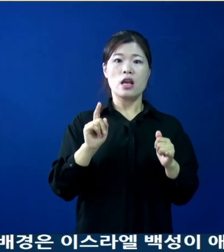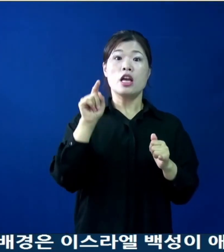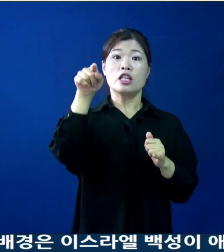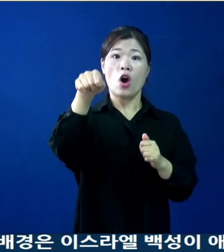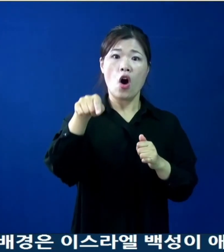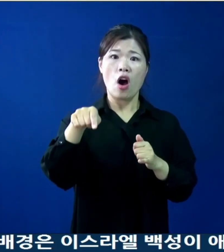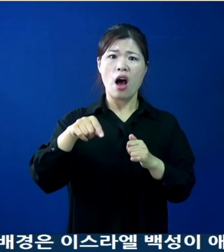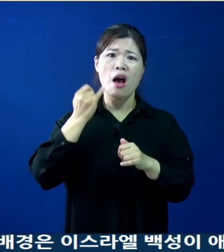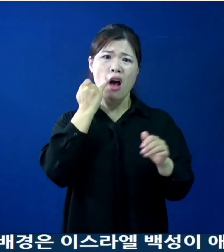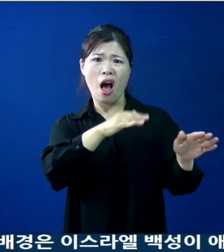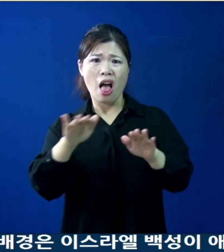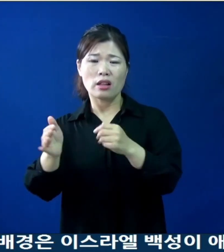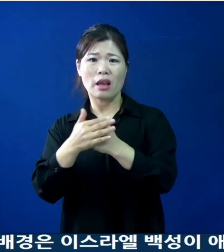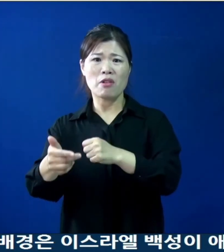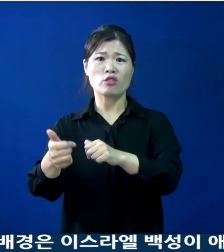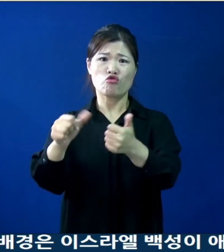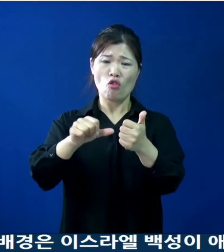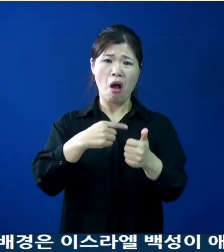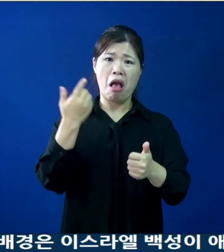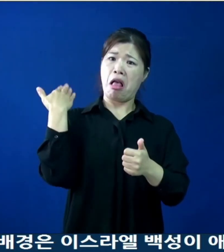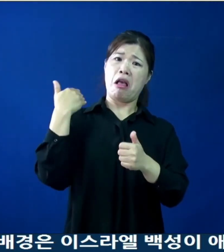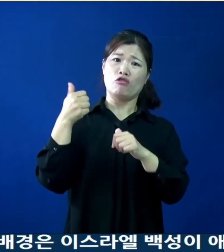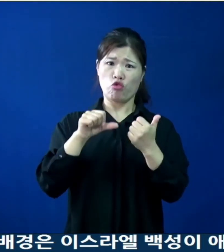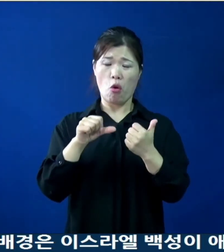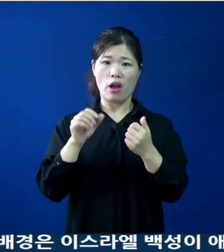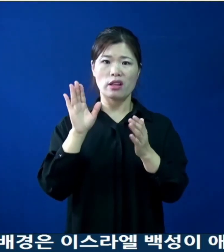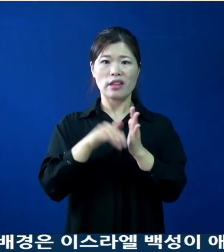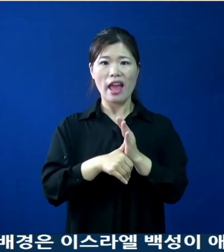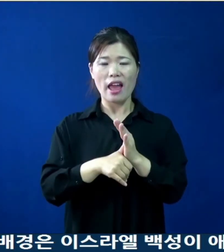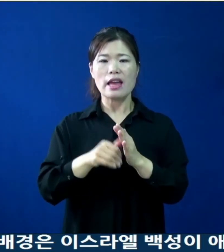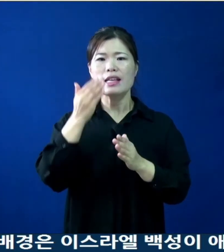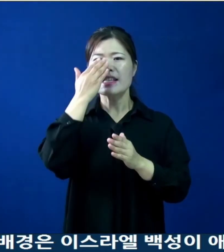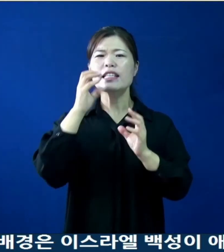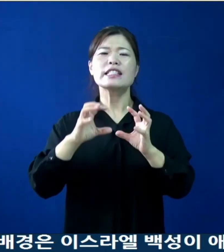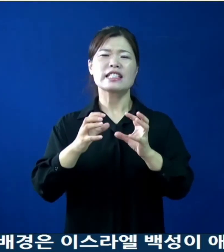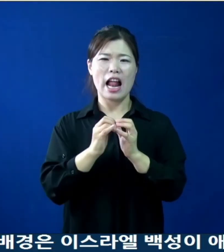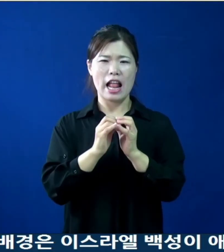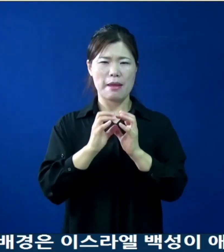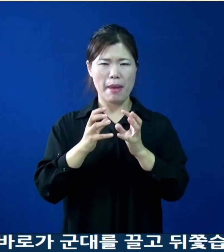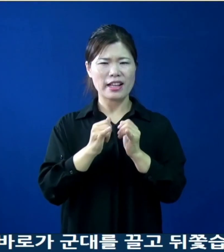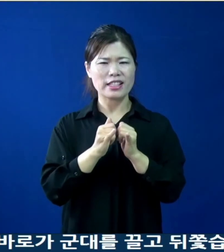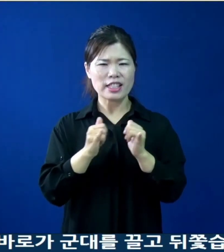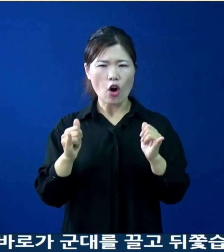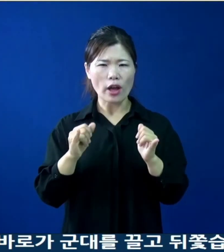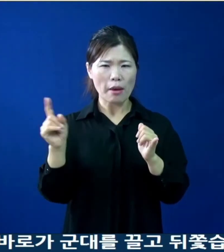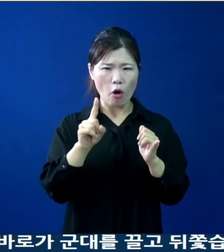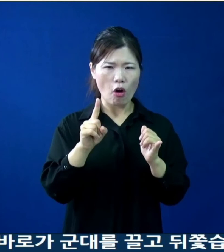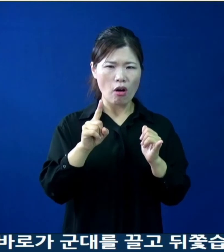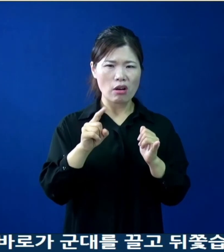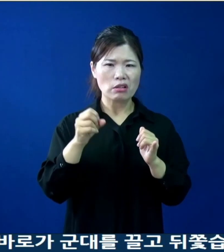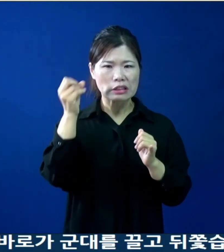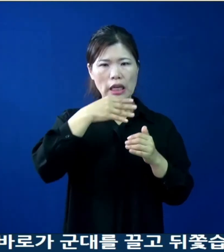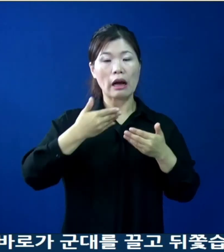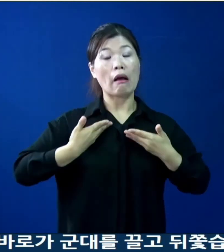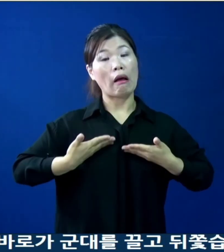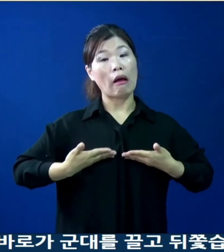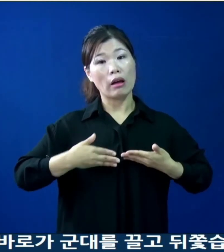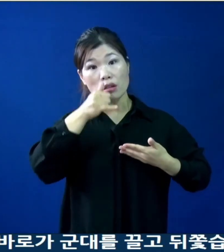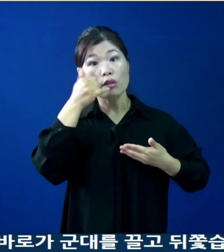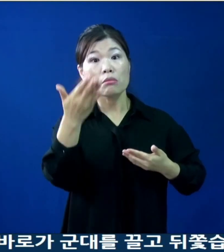거. 그때 이스라엘 백성이 어떻게 하셨는지 기억해 보십시다. 잠잠히 있었습니까? 안